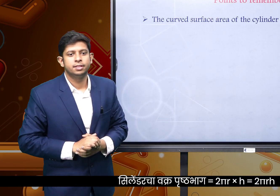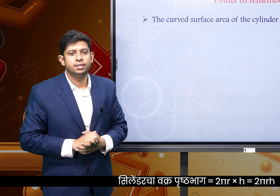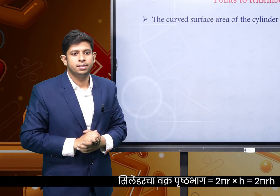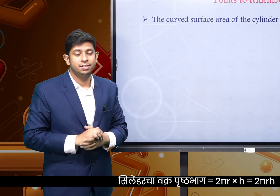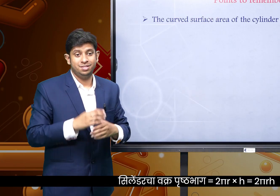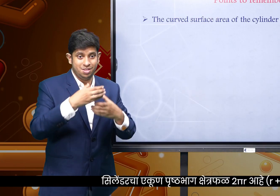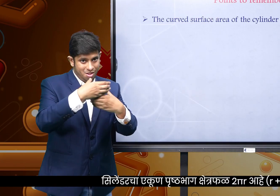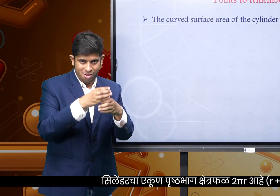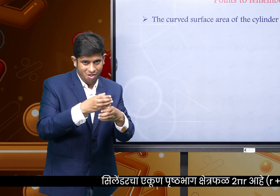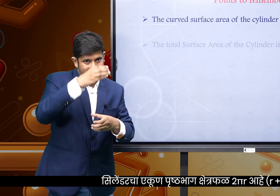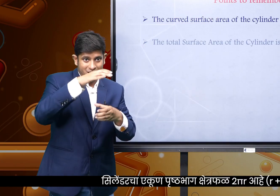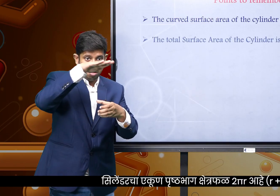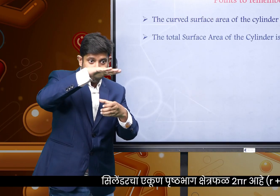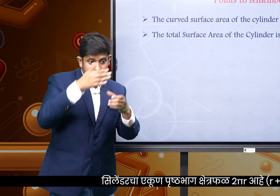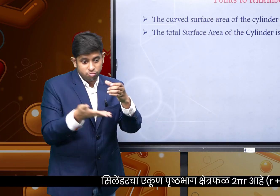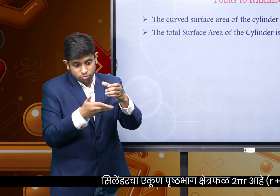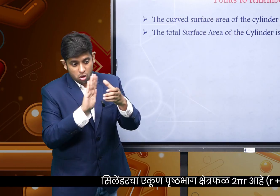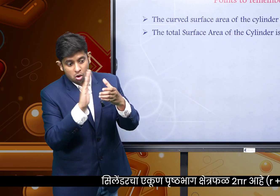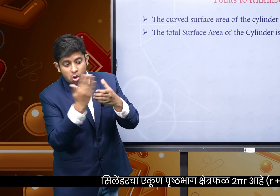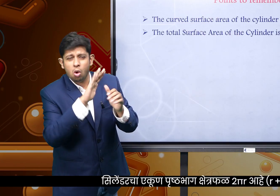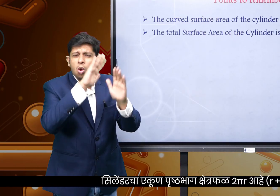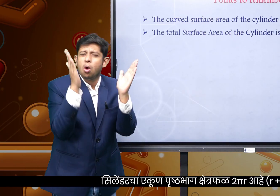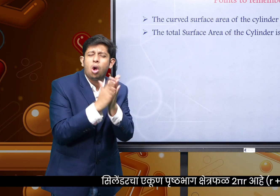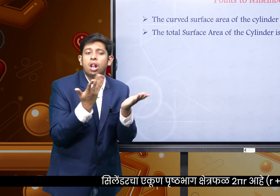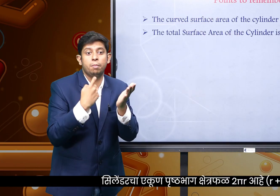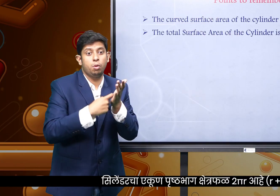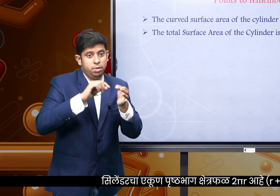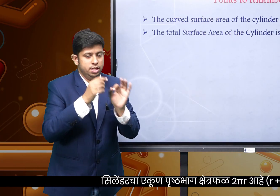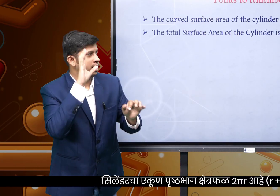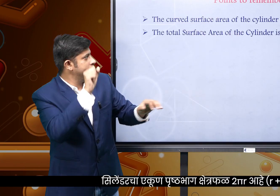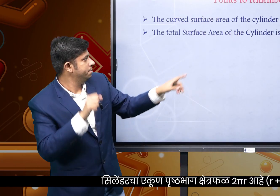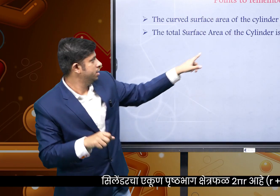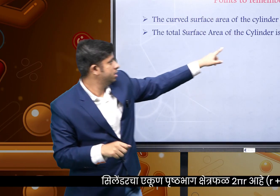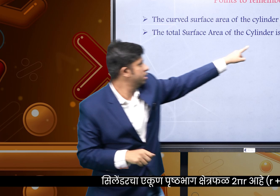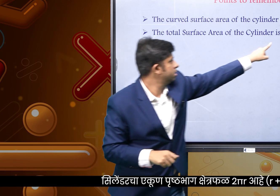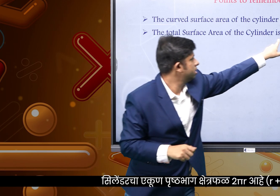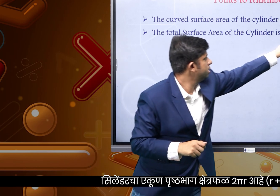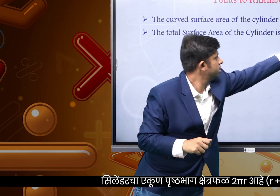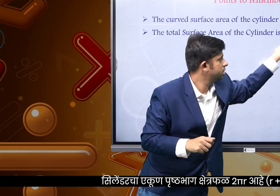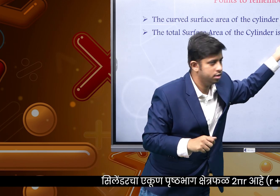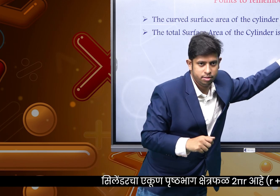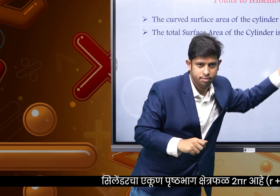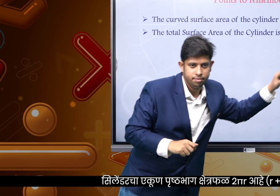2πrh. सिलेंडरचा एकूण पृष्ठभाग क्षेत्रफळ 2πr आहे कंसामध्ये r अधिक